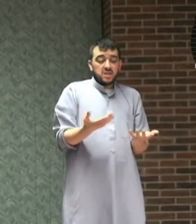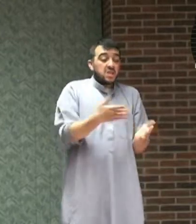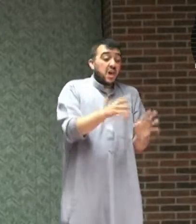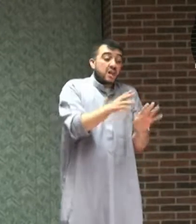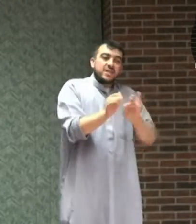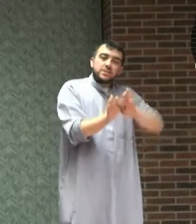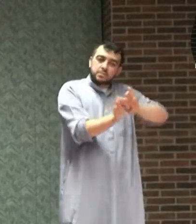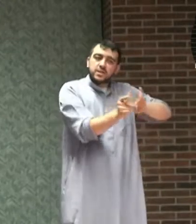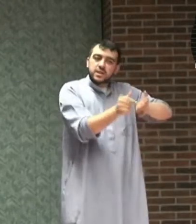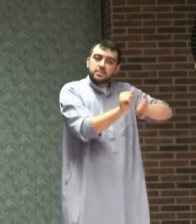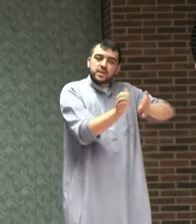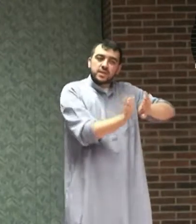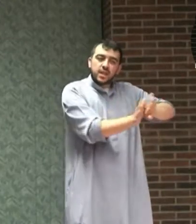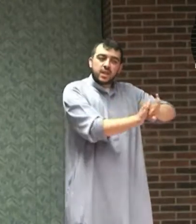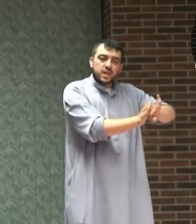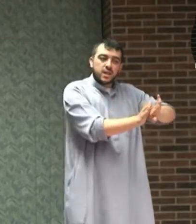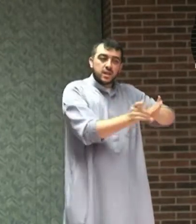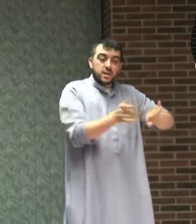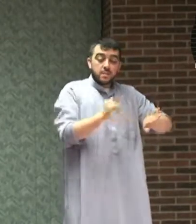de conflit